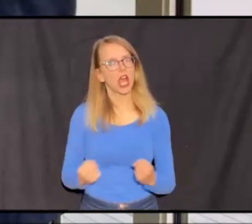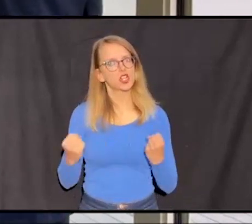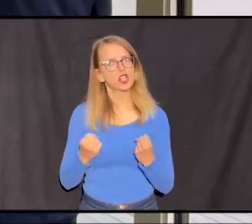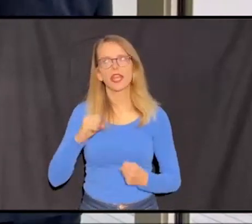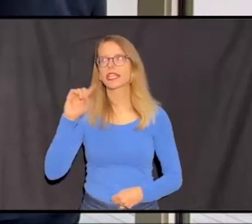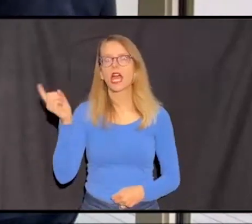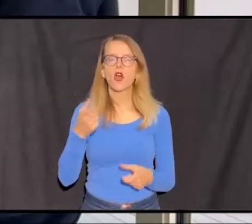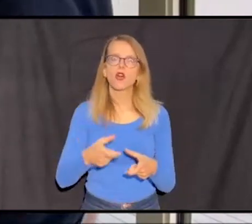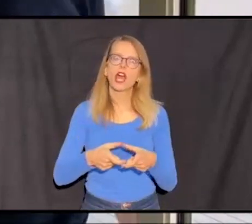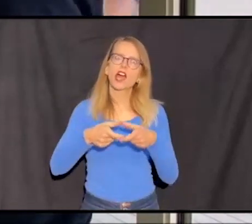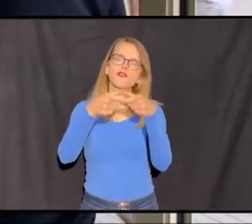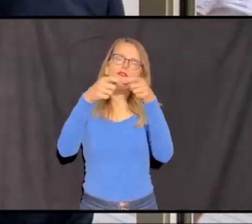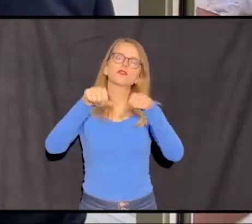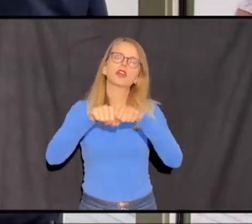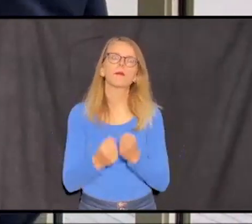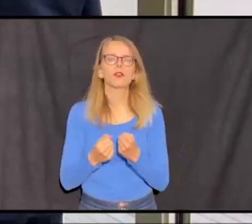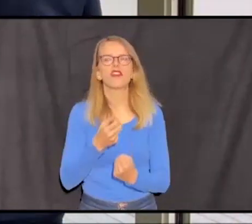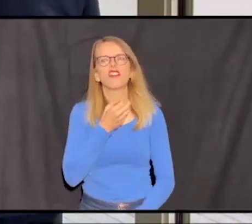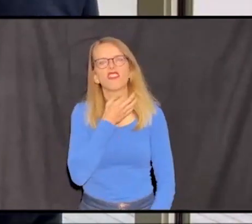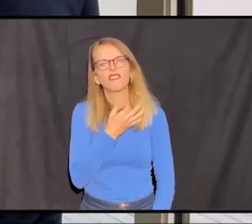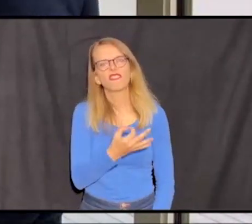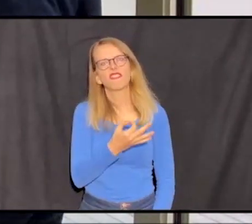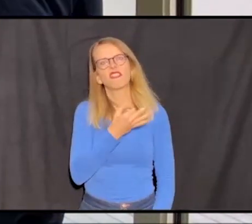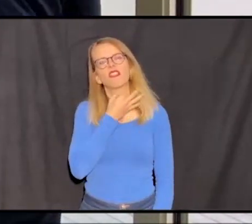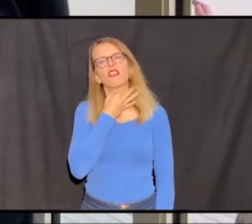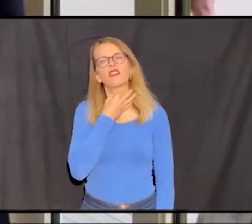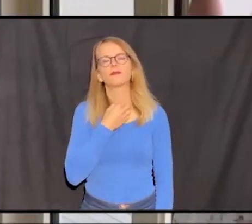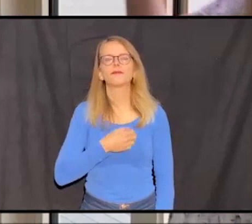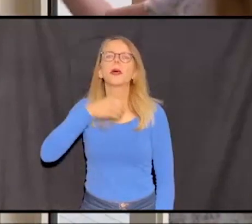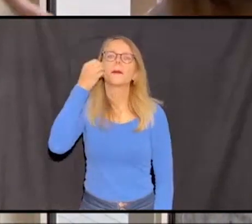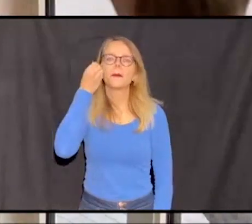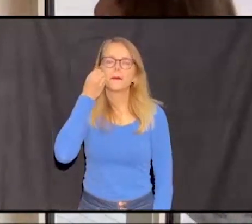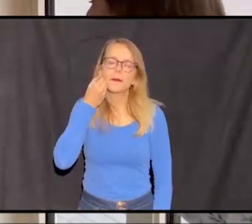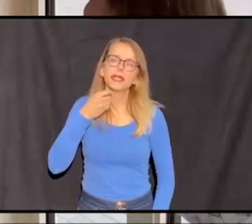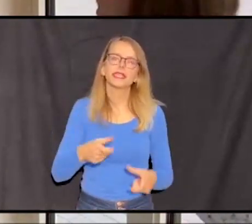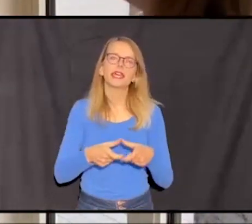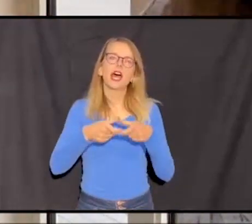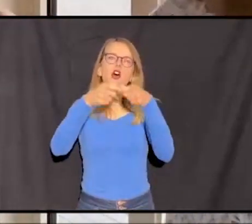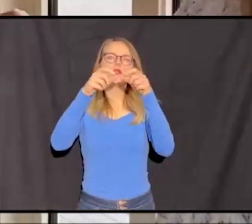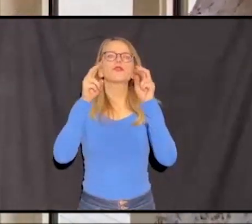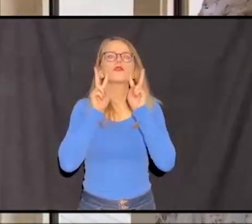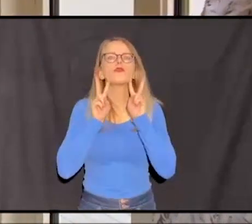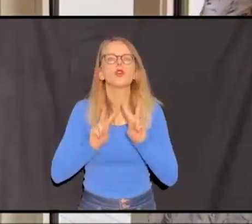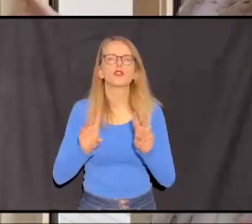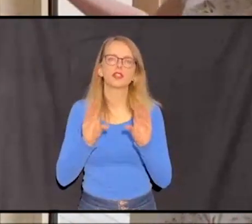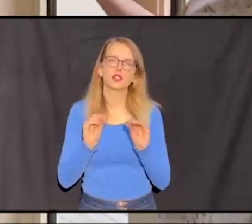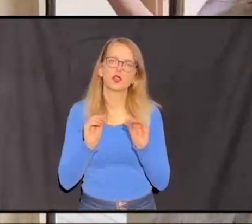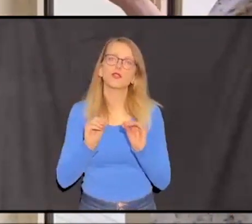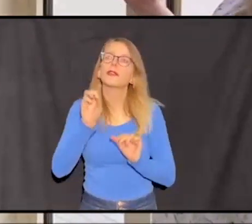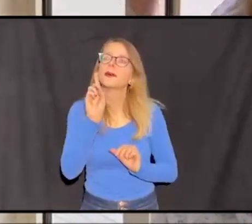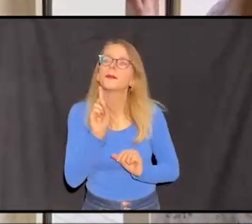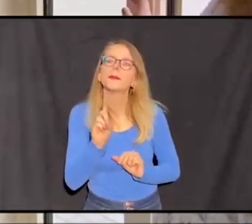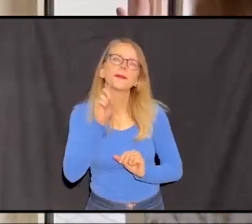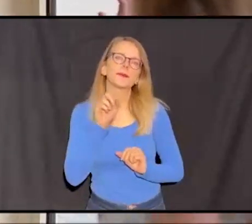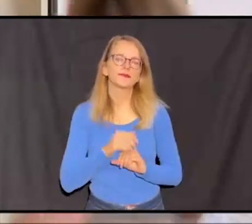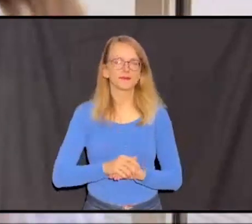ein sehr sehr harter tag und dann scheint auch noch der aufzukaufen zu sein behandeln sie den fahrstuhl schonend